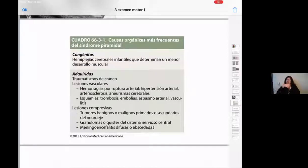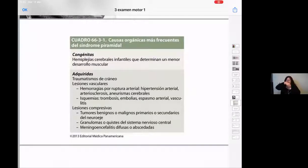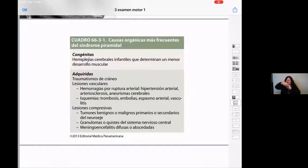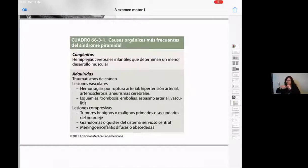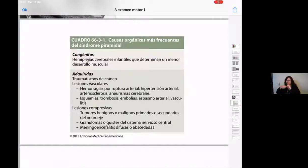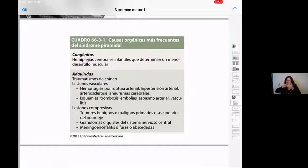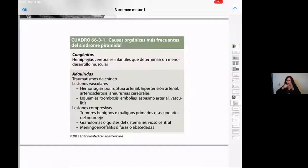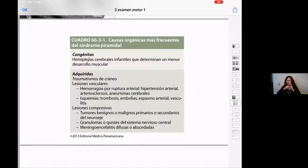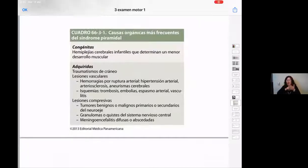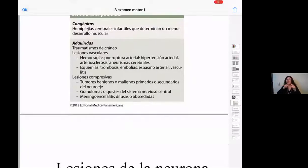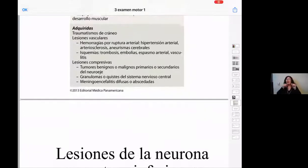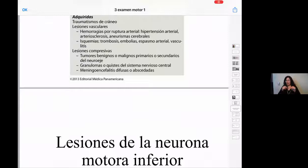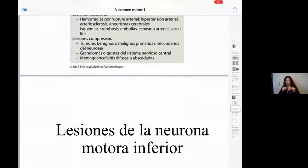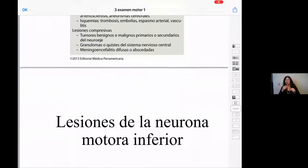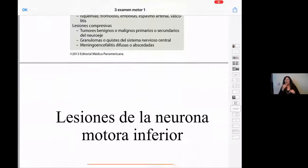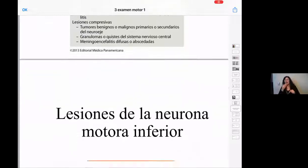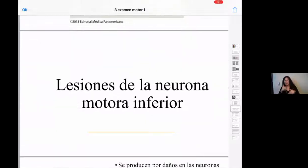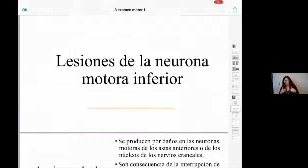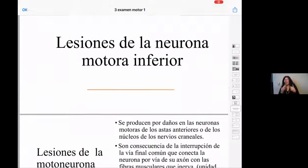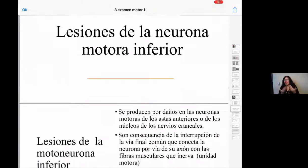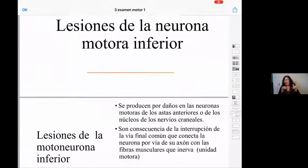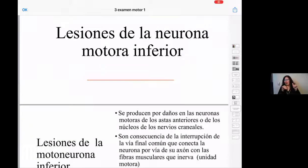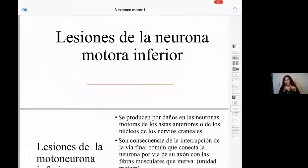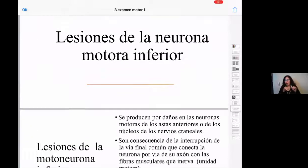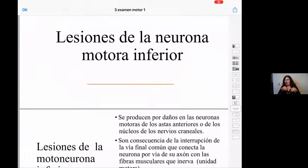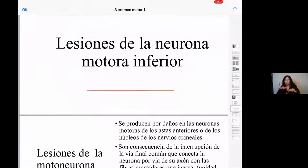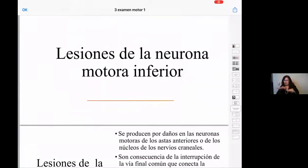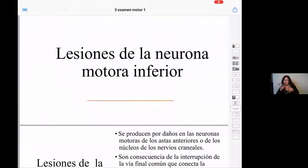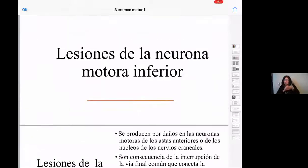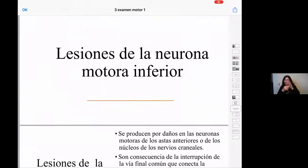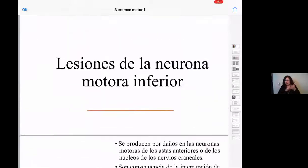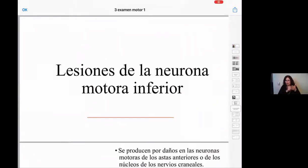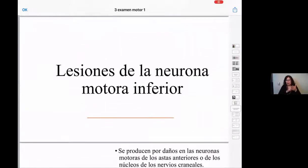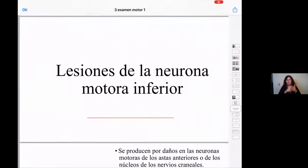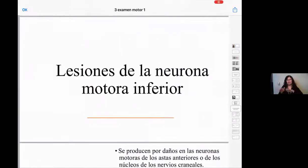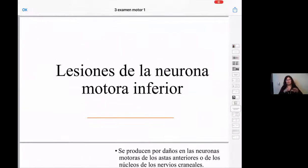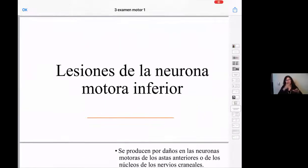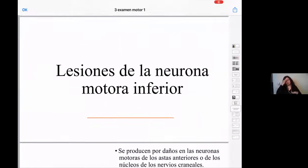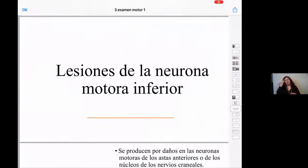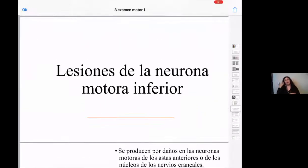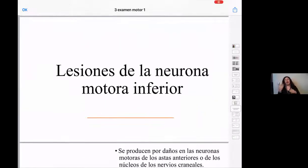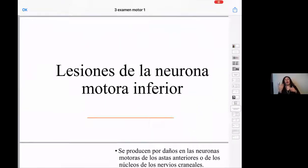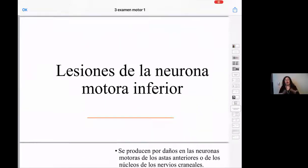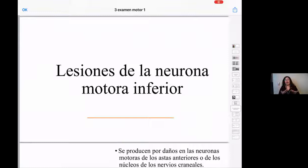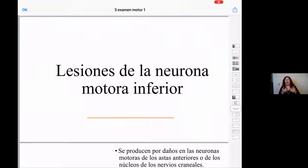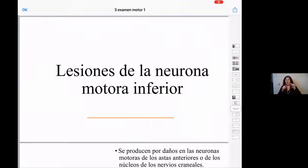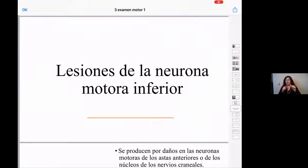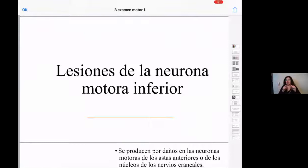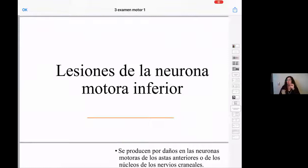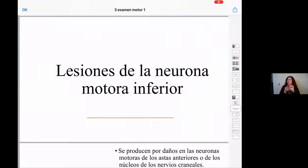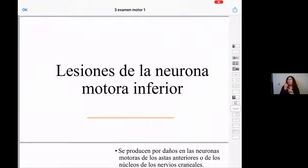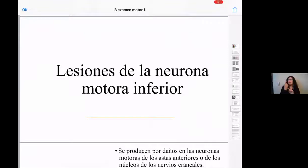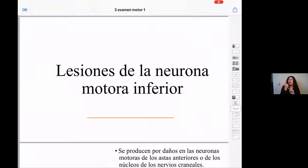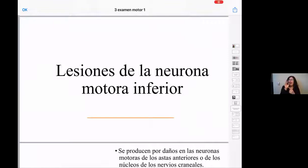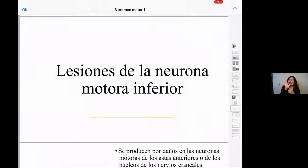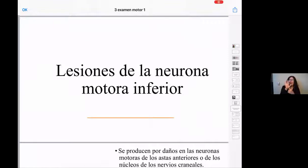alteraciones en el componente motor, ¿ya? Eso tiene que ver con lesiones de primera motoneurona o de la